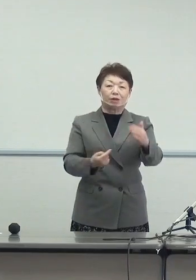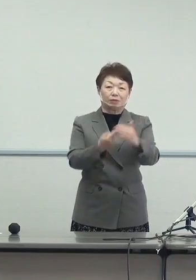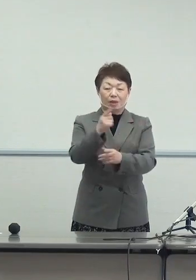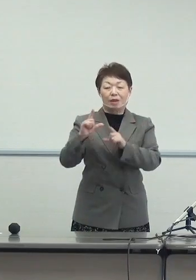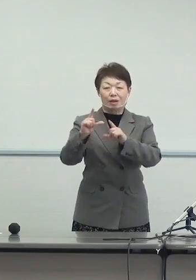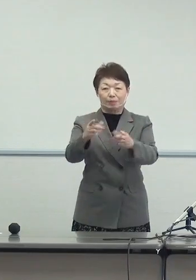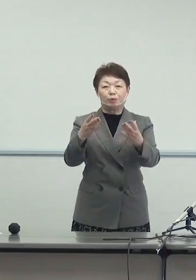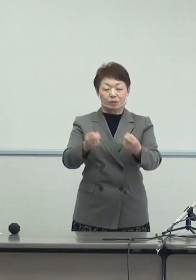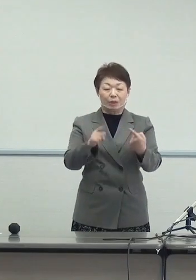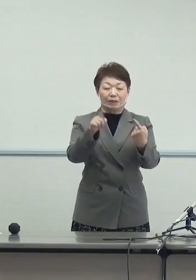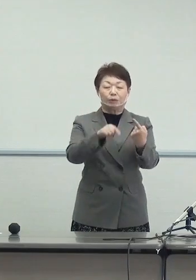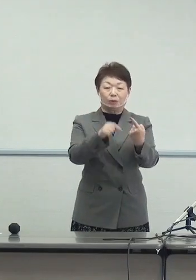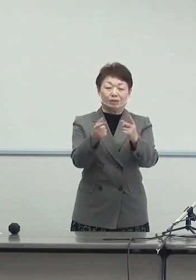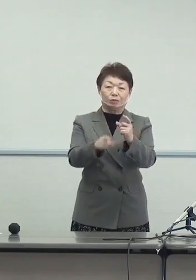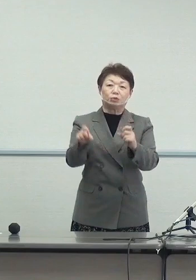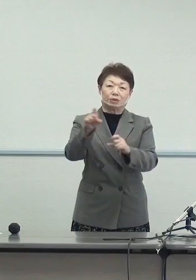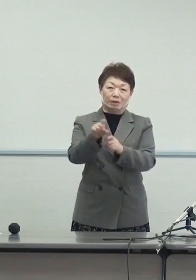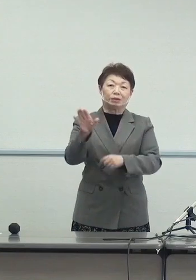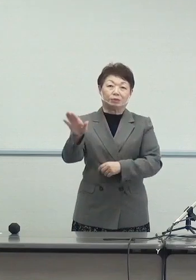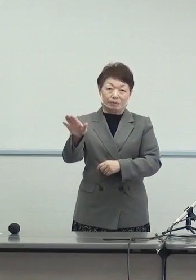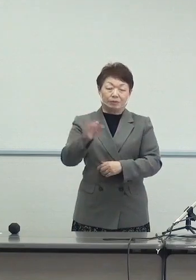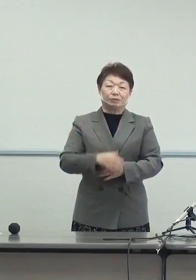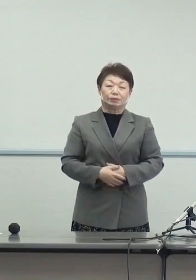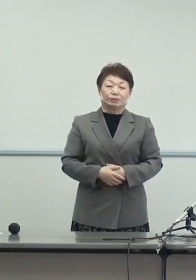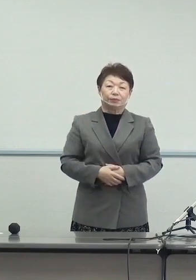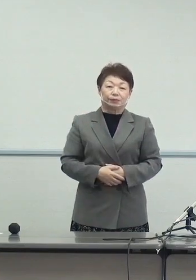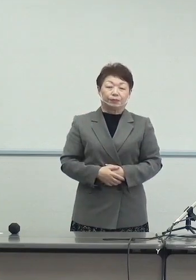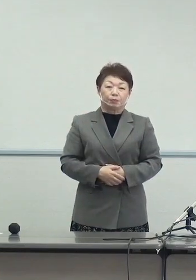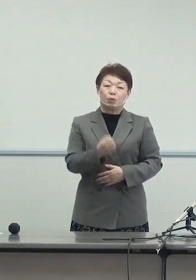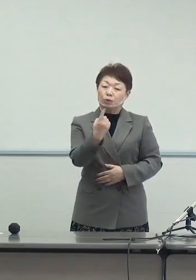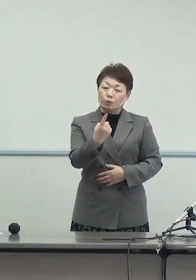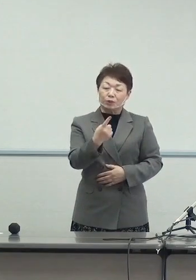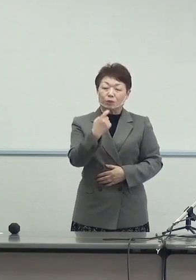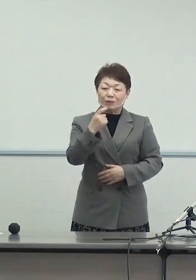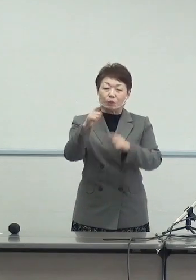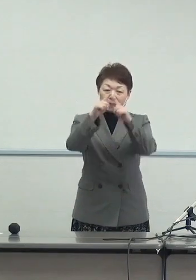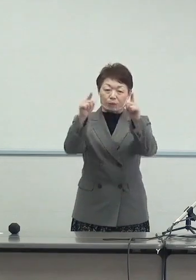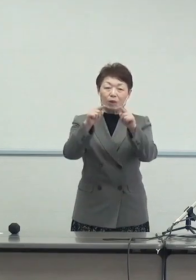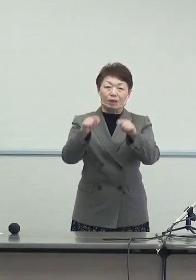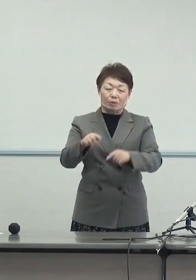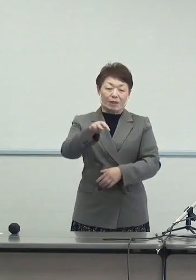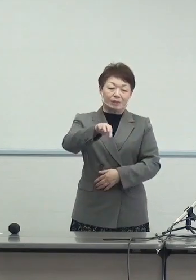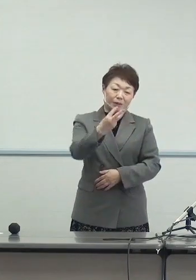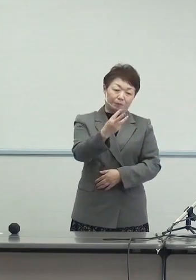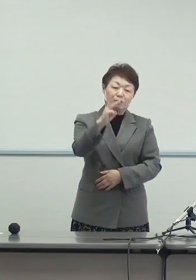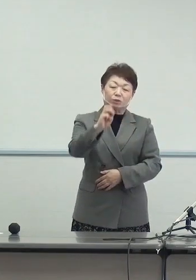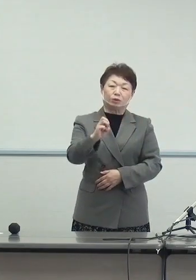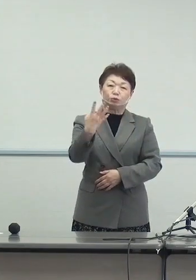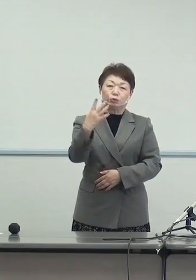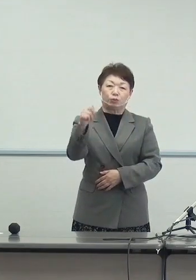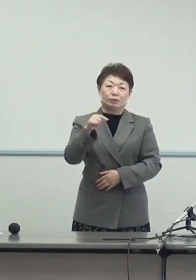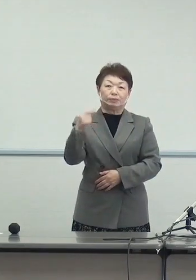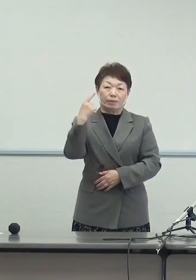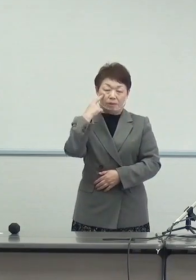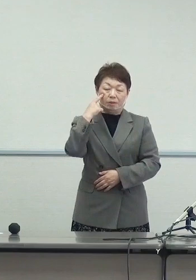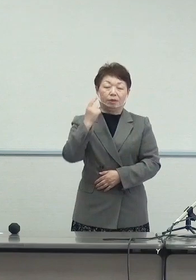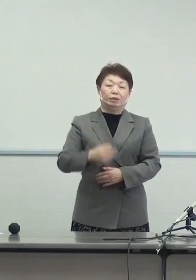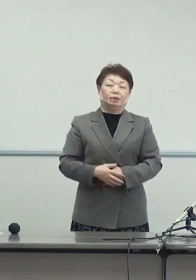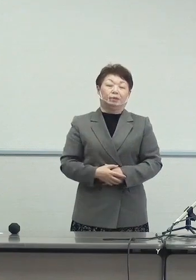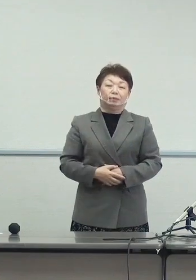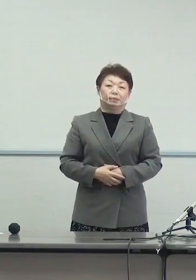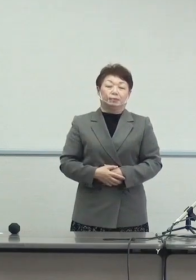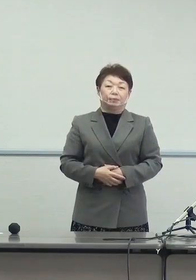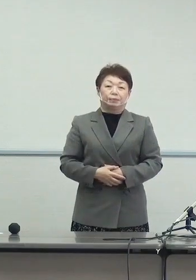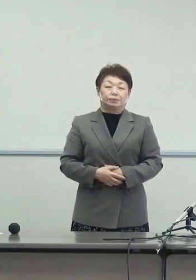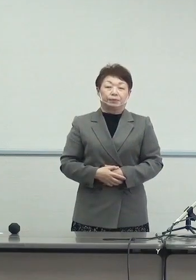した方にお一人追加があったものでございます。もう一人白い人型がございますのが334例目ということにな